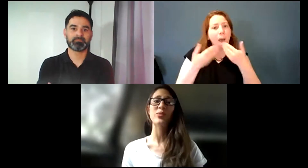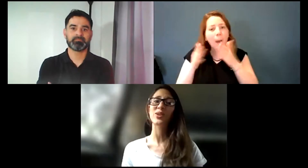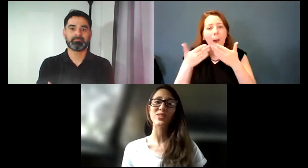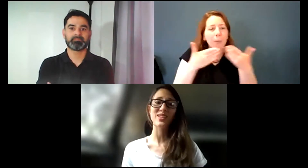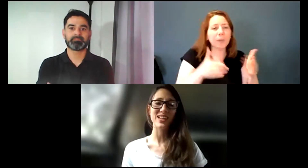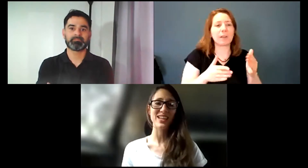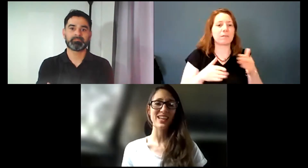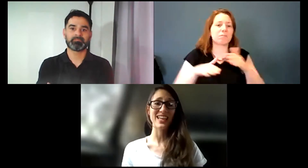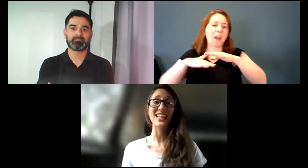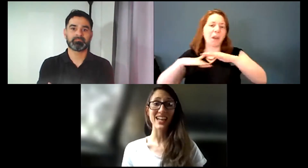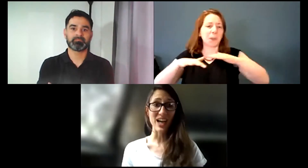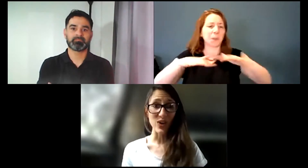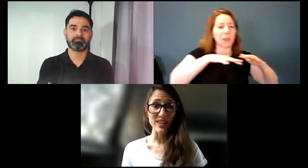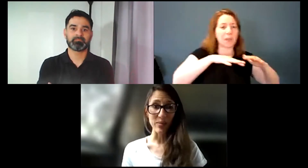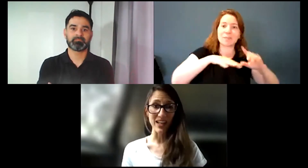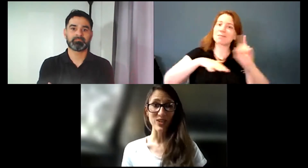muy contentas que estén acá hoy terminándolo.